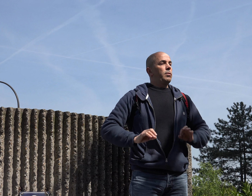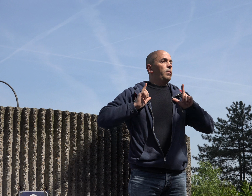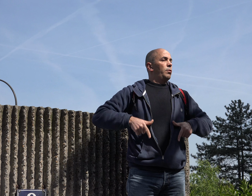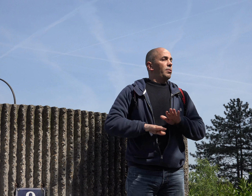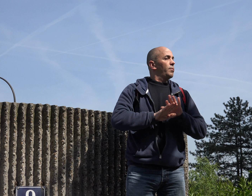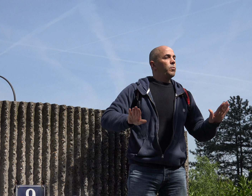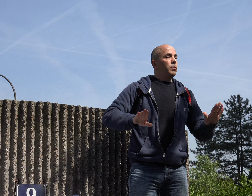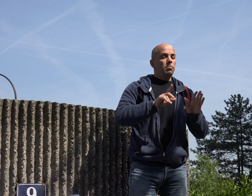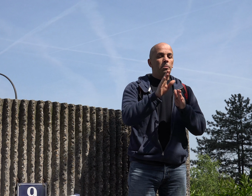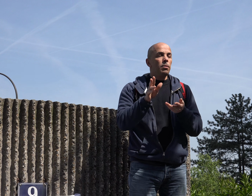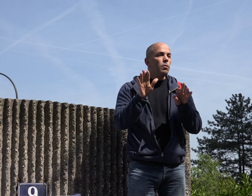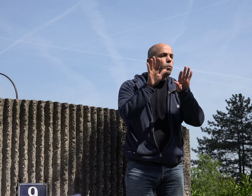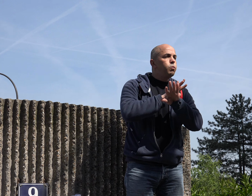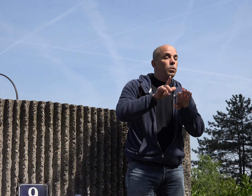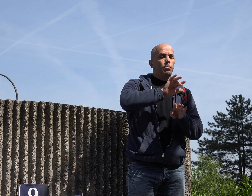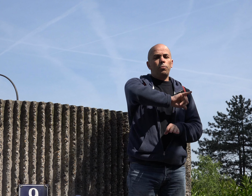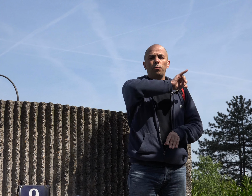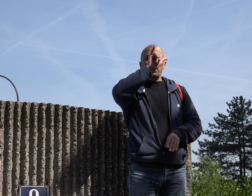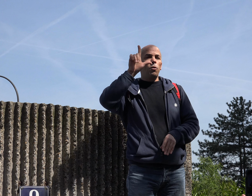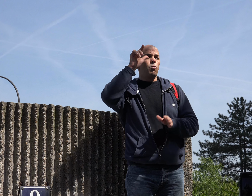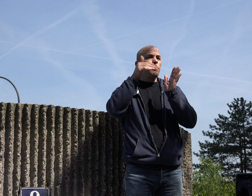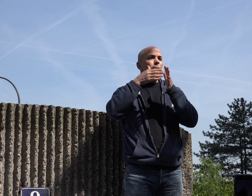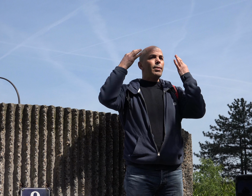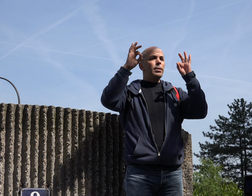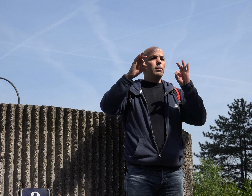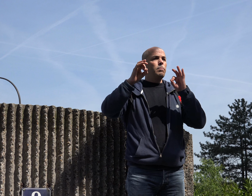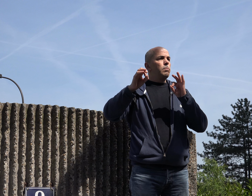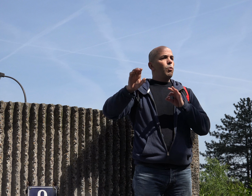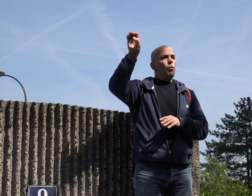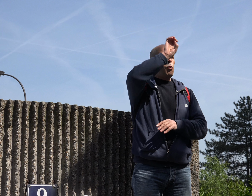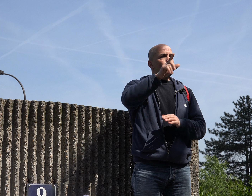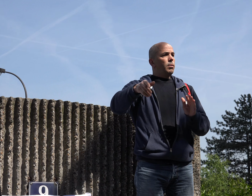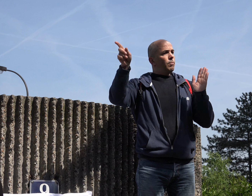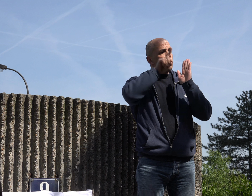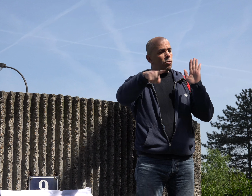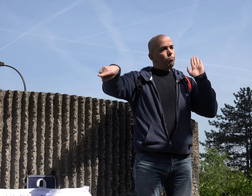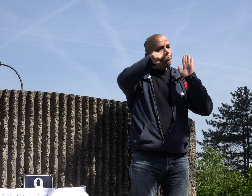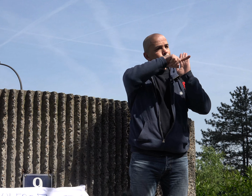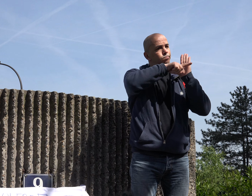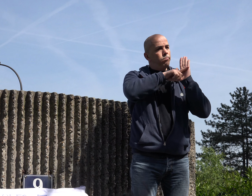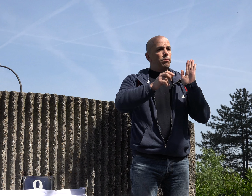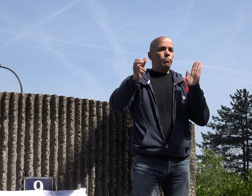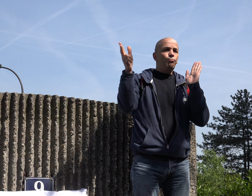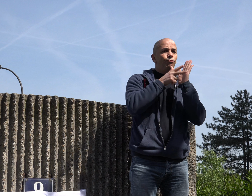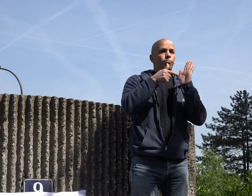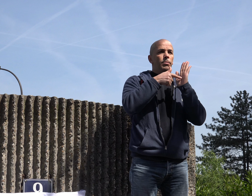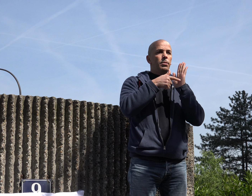dans la loi et notamment du sujet éducatif. Par donc juste qu'en 2010, l'Europe